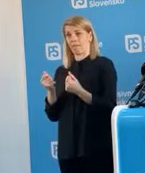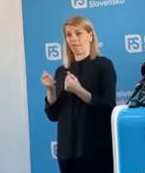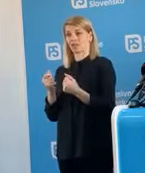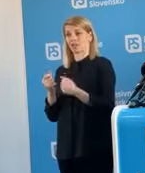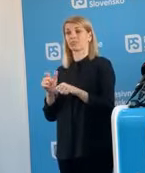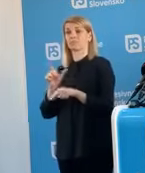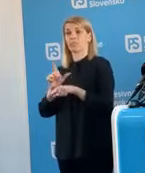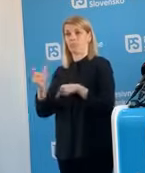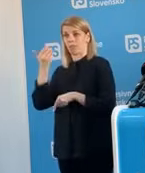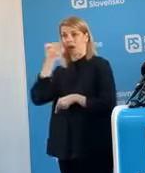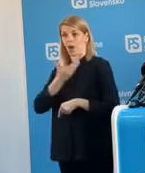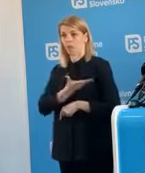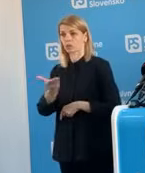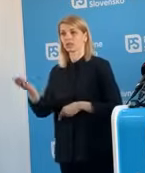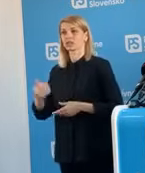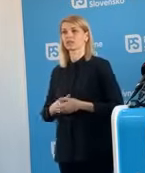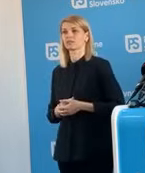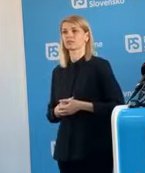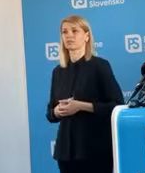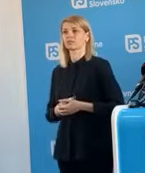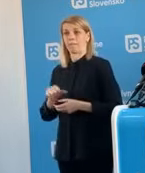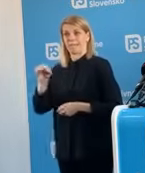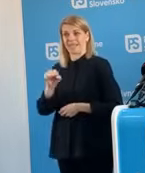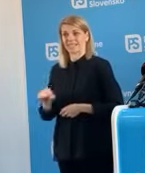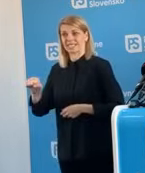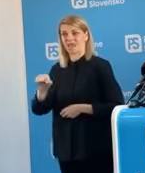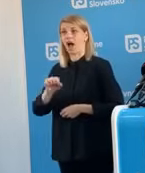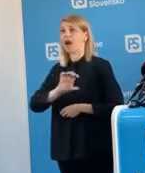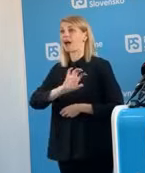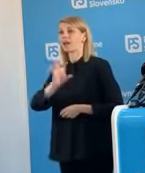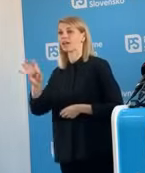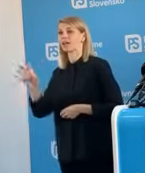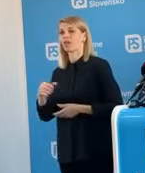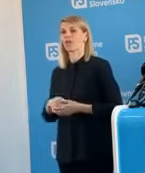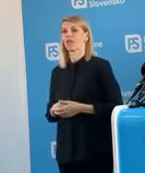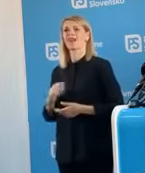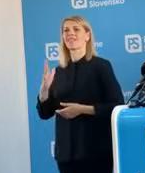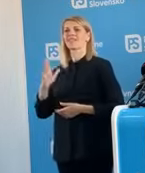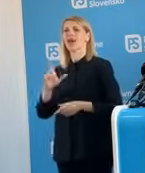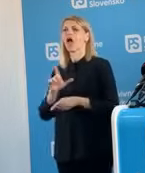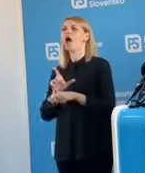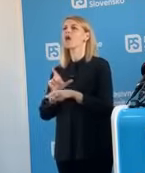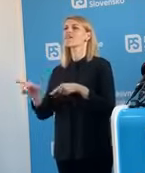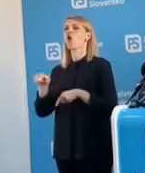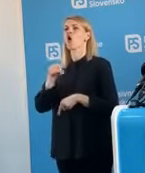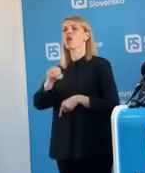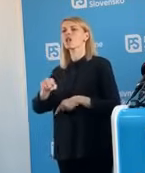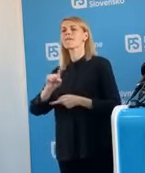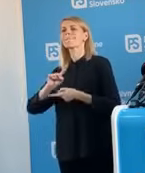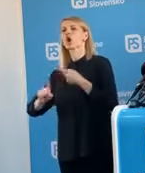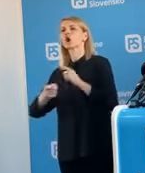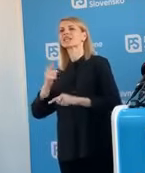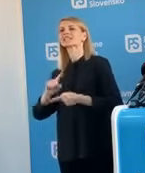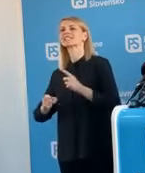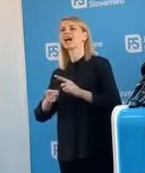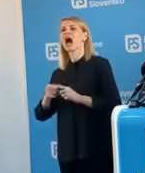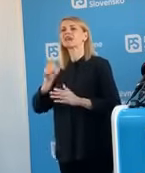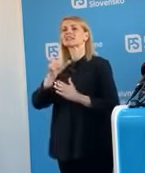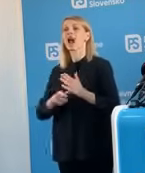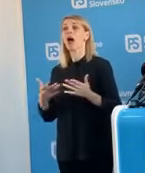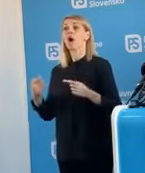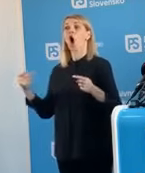ľudí, pre mestá, pre naše regióny, nie sú určené pre žiadnu politickú stranu ani opozičnú